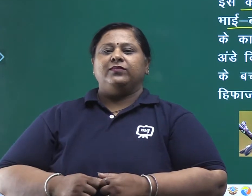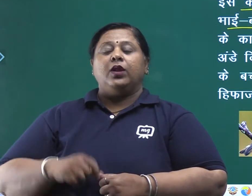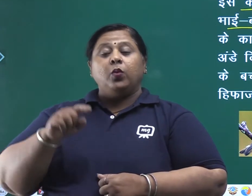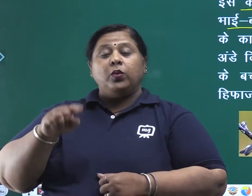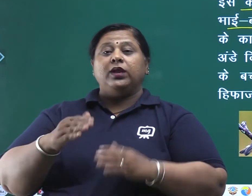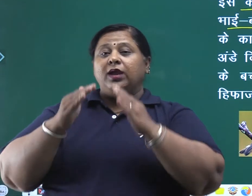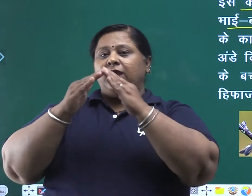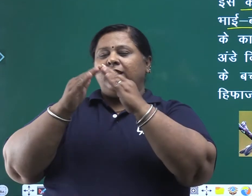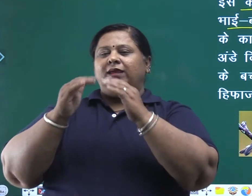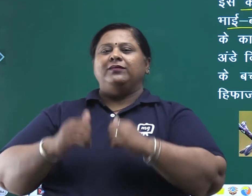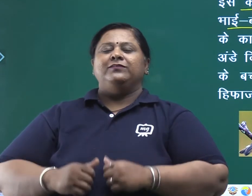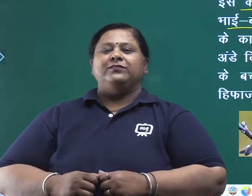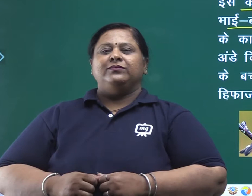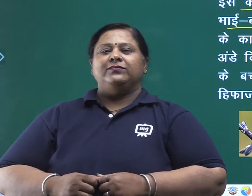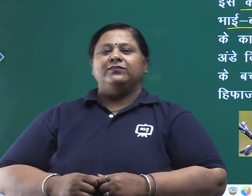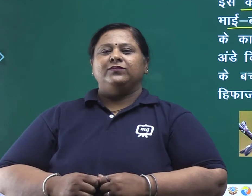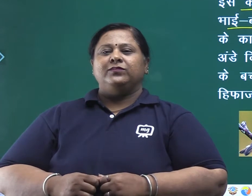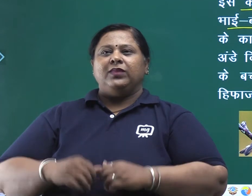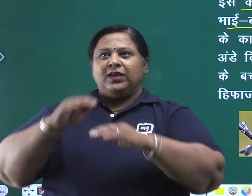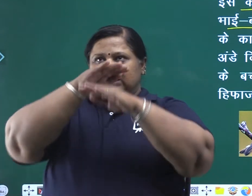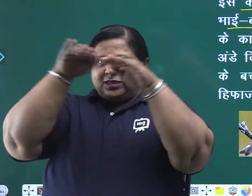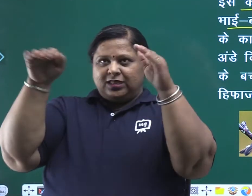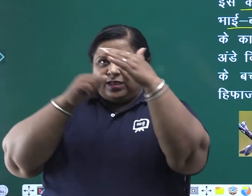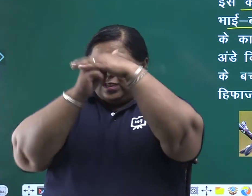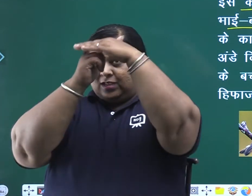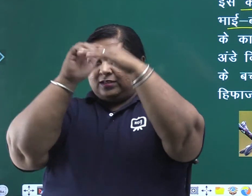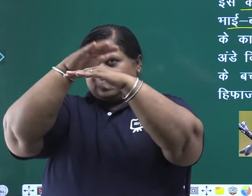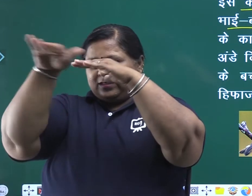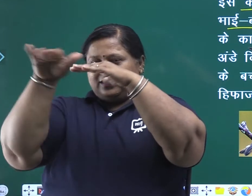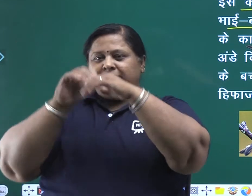उनके घर की छत के